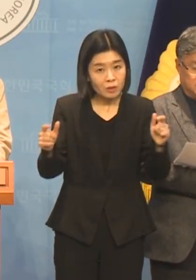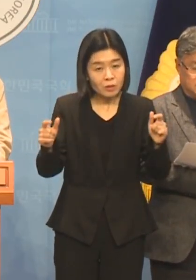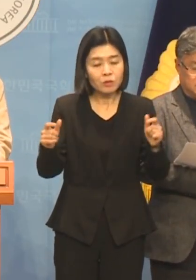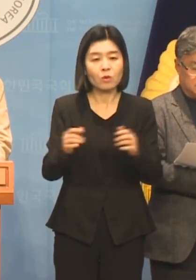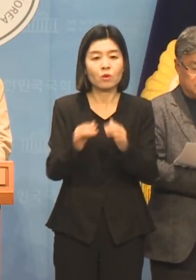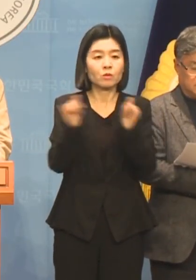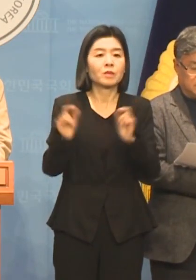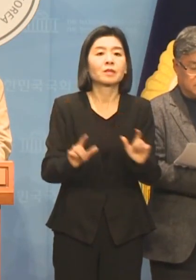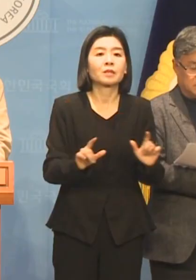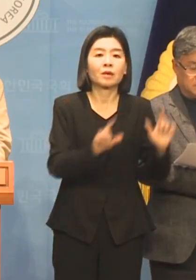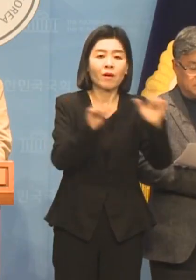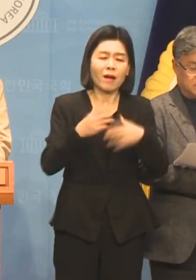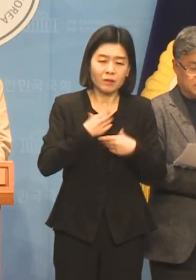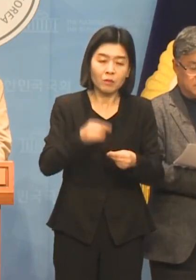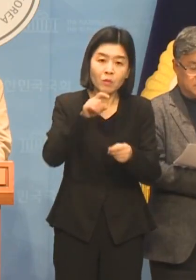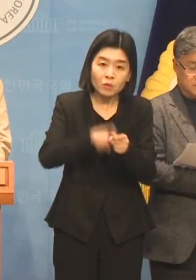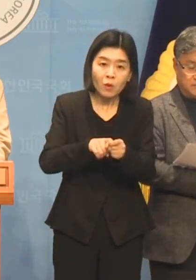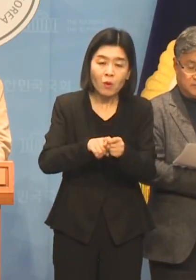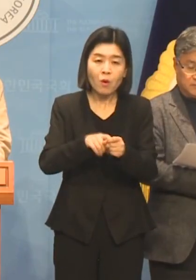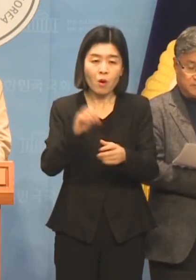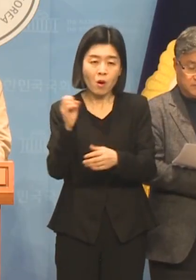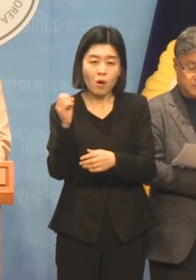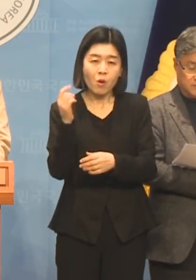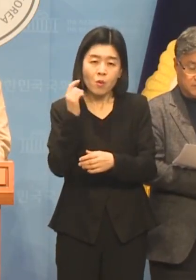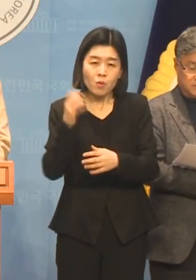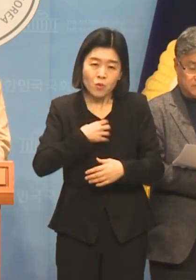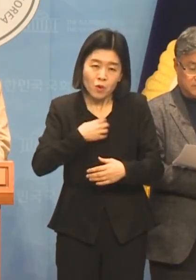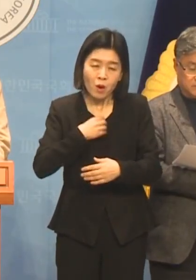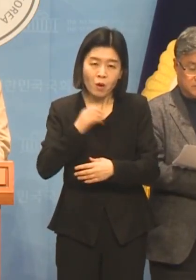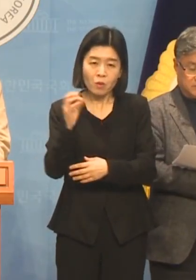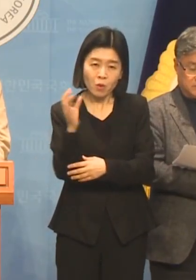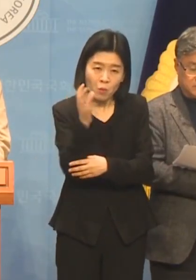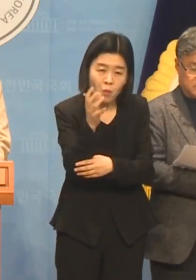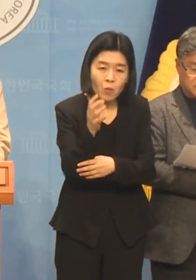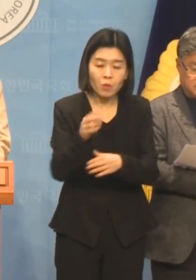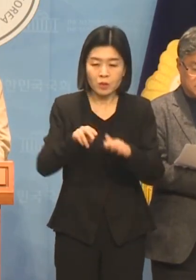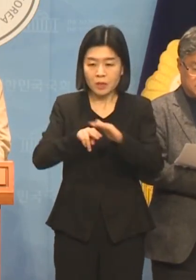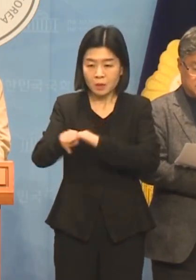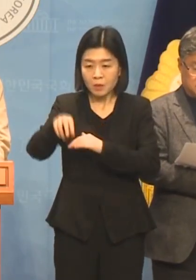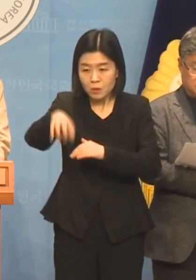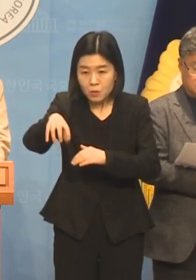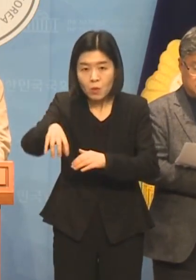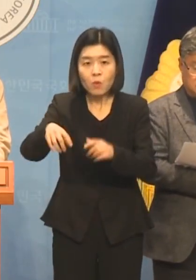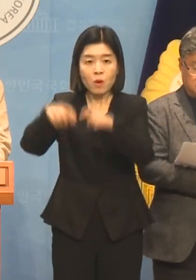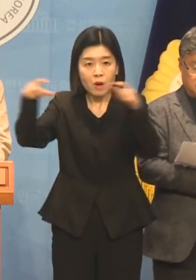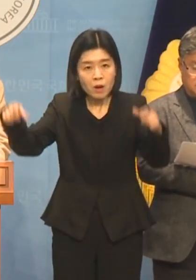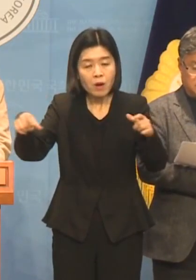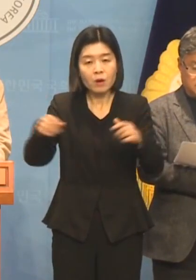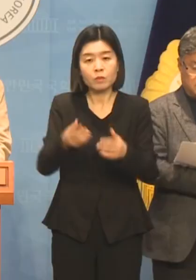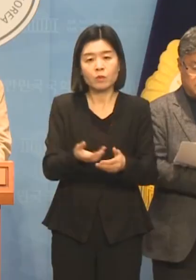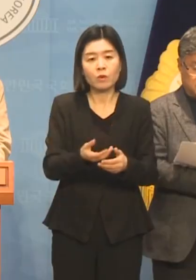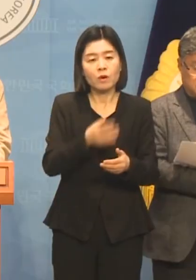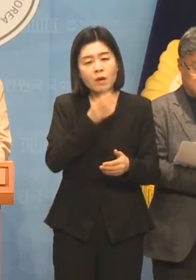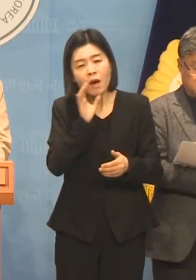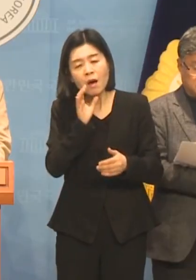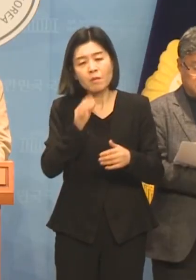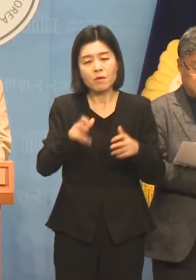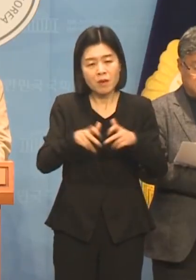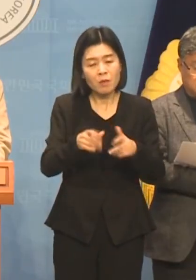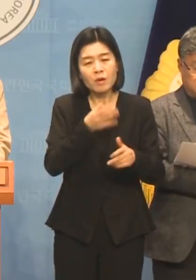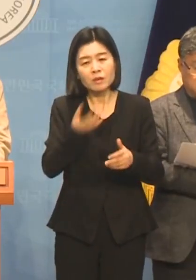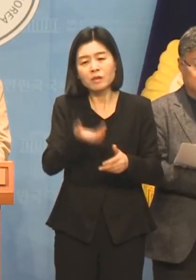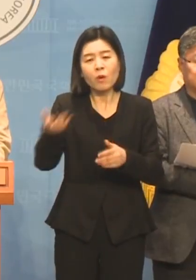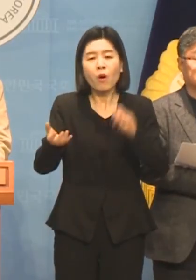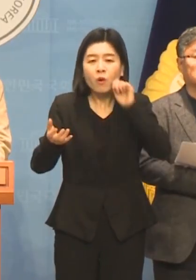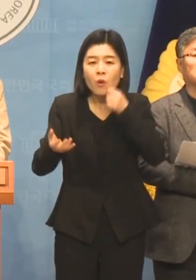위한 경보 체계 정비, 대피소와 피난 경보 확보, 이동 약자를 위한 지원, 지역 기반의 대응 훈련 등